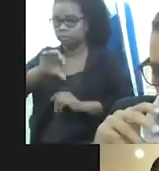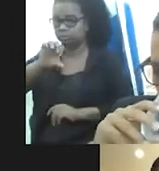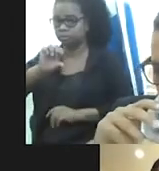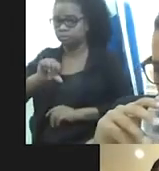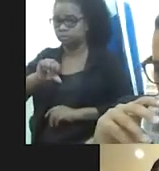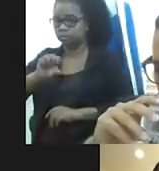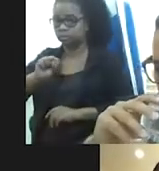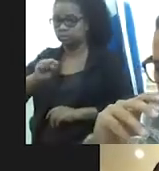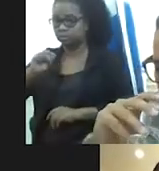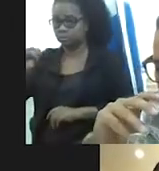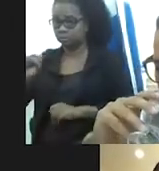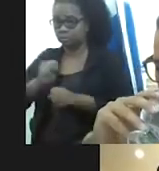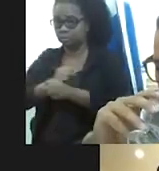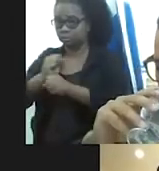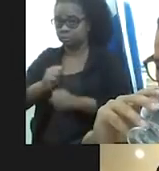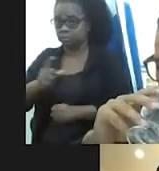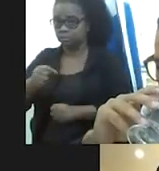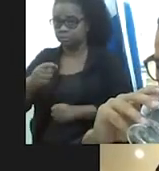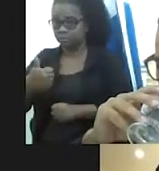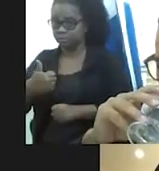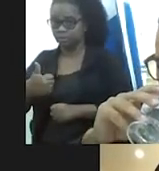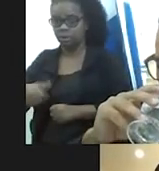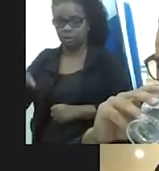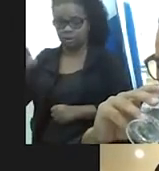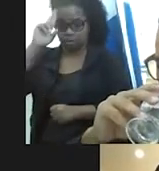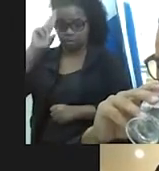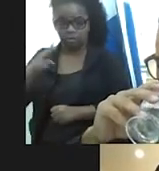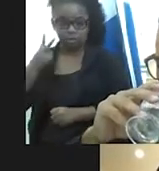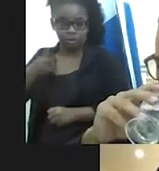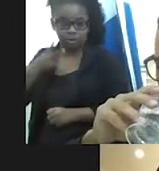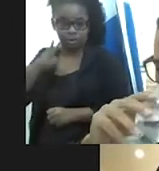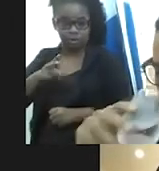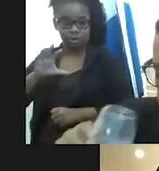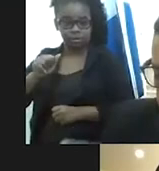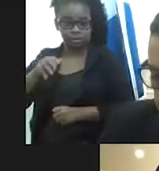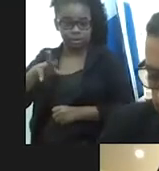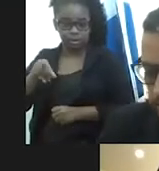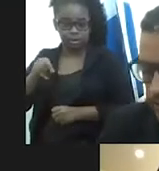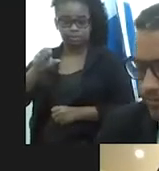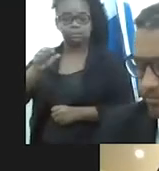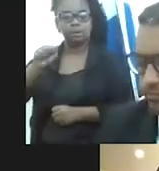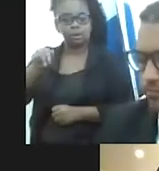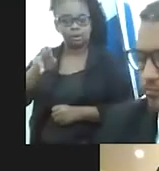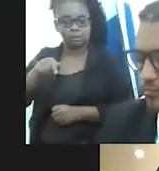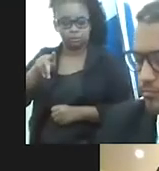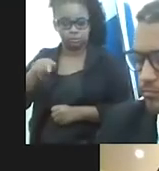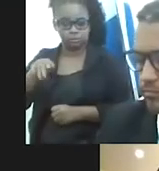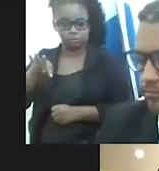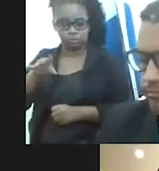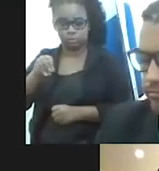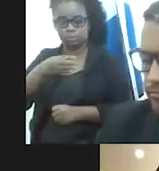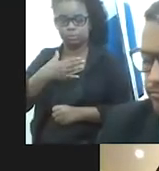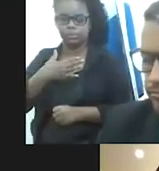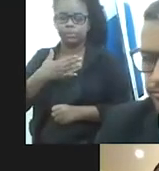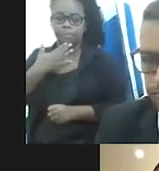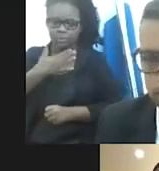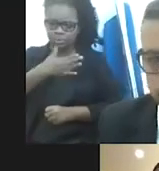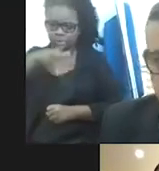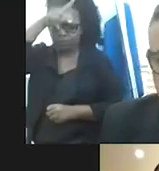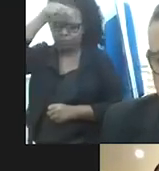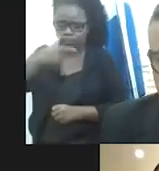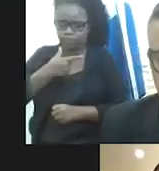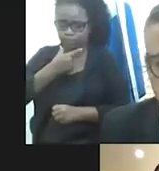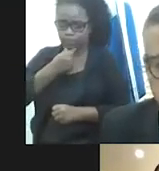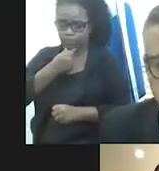988-2021, do excelentíssimo senhor vereador Carlos Augusto Pereira Sodré, solicitando ao excelentíssimo senhor prefeito